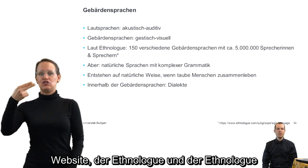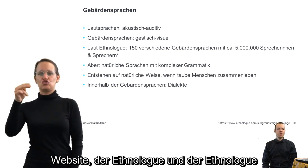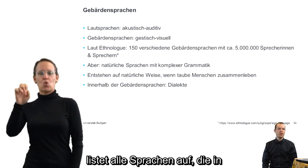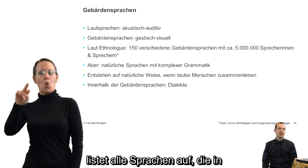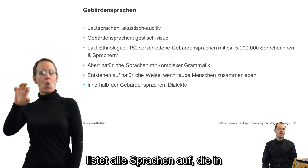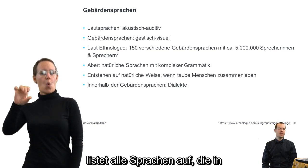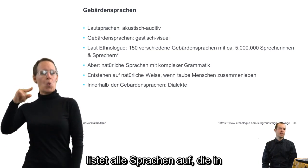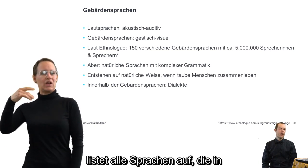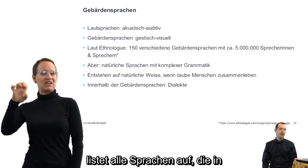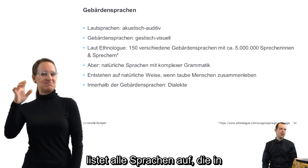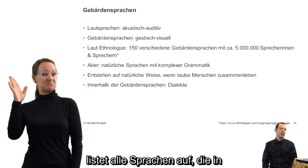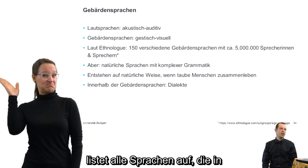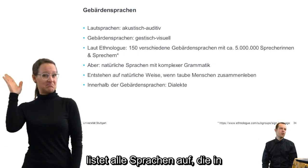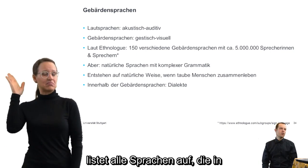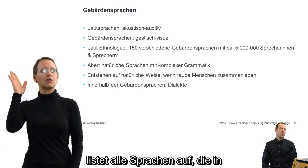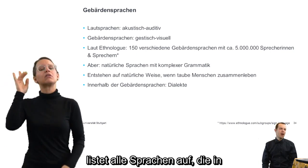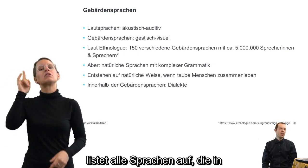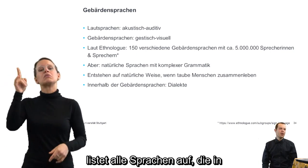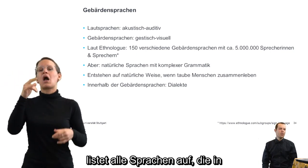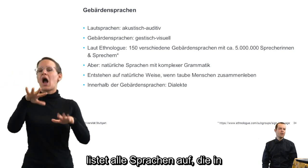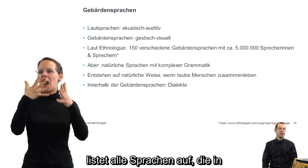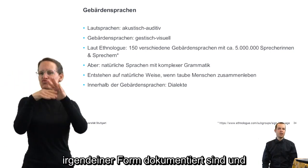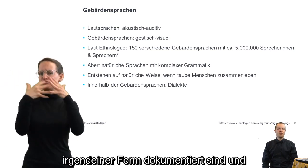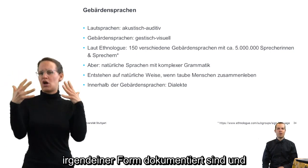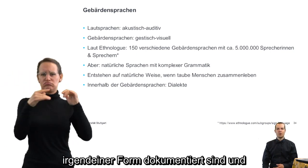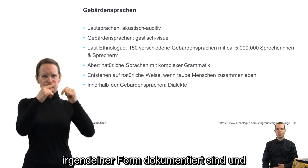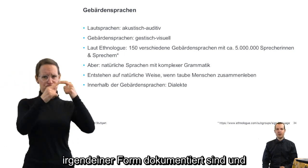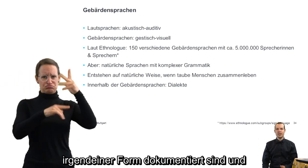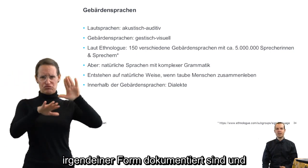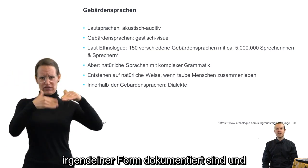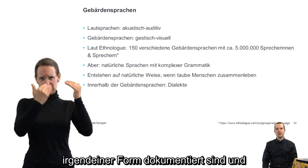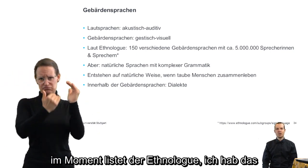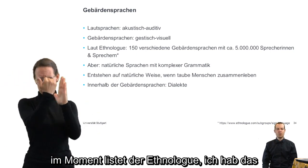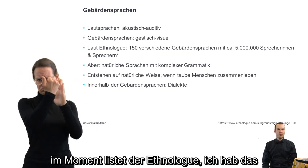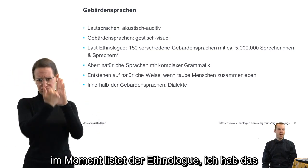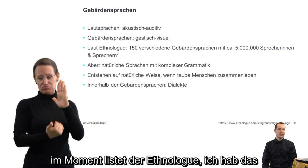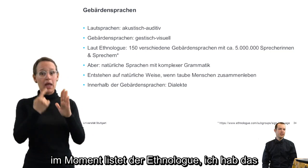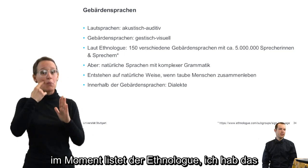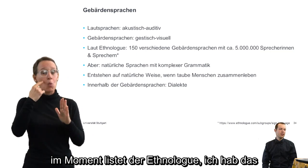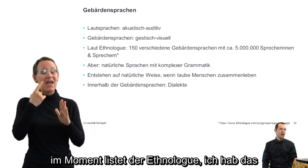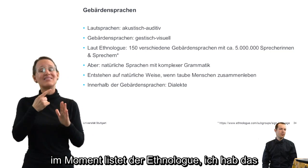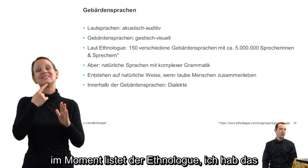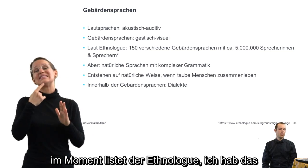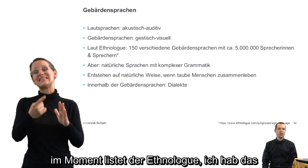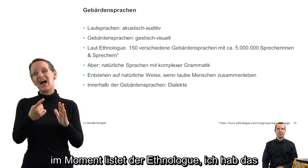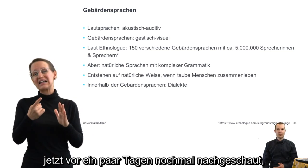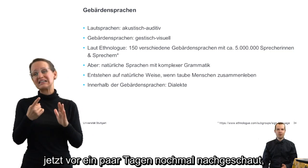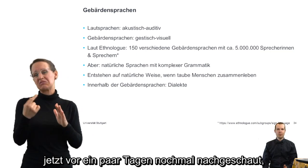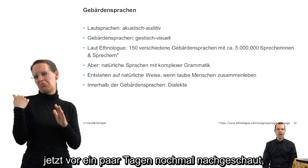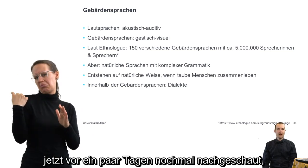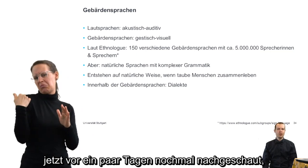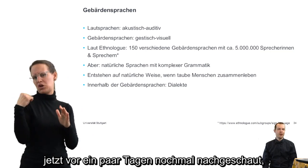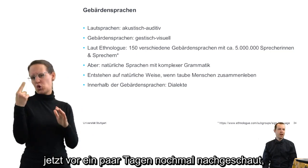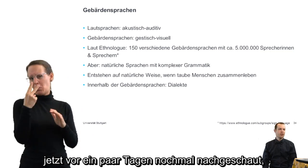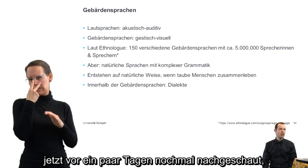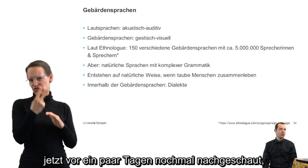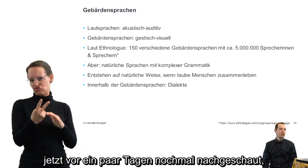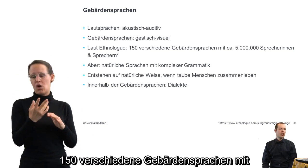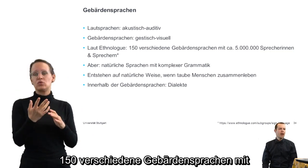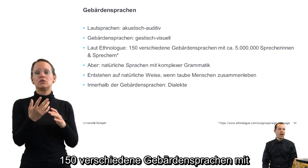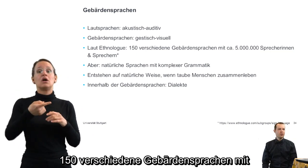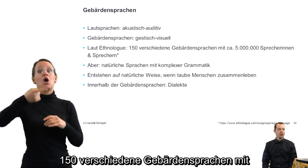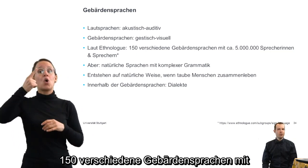Ethnolog listet alle Sprachen auf, die in irgendeiner Form dokumentiert sind. Und im Moment listet der Ethnolog, ich habe es jetzt von ein Tagen nochmal